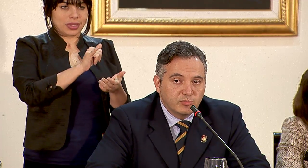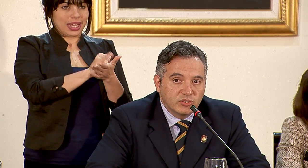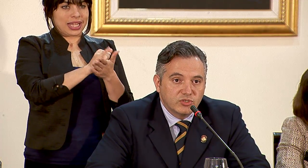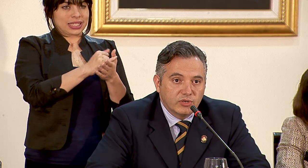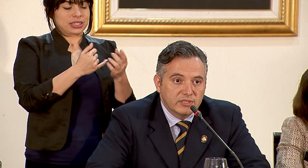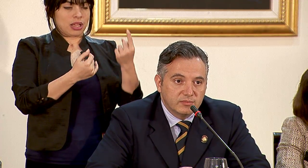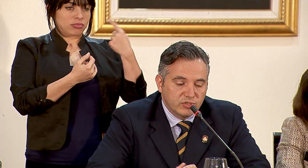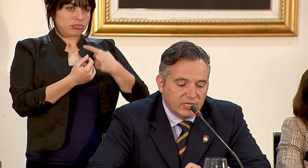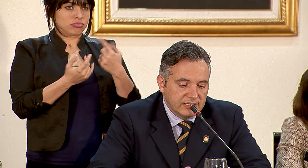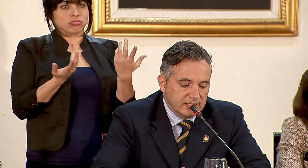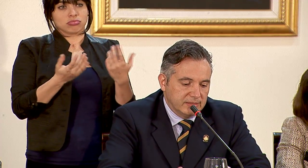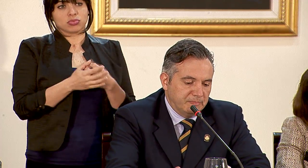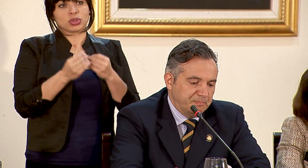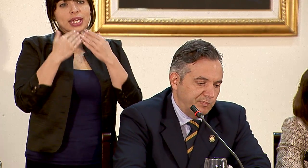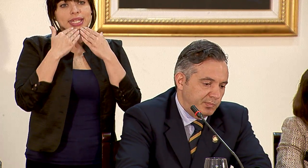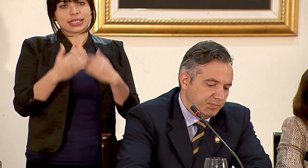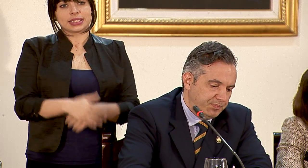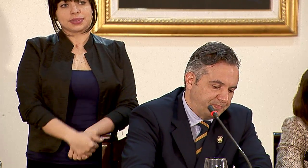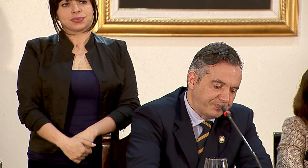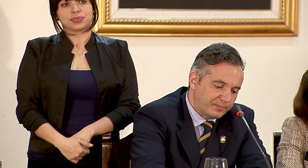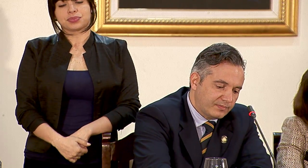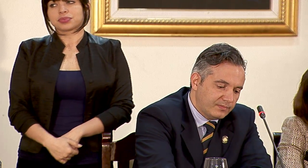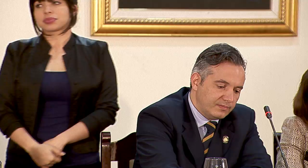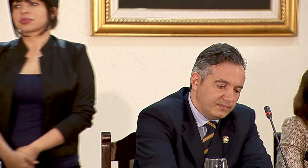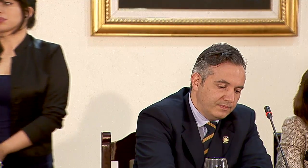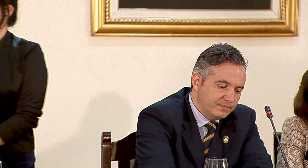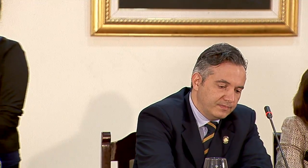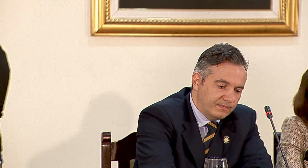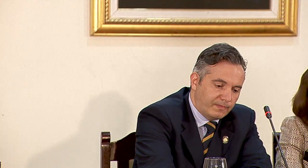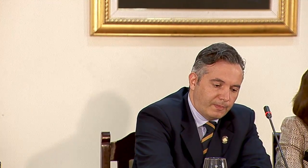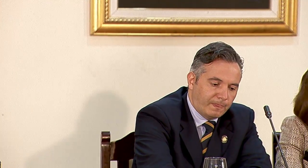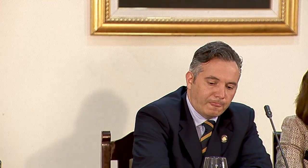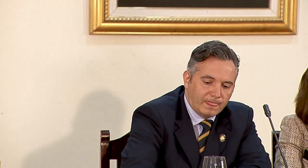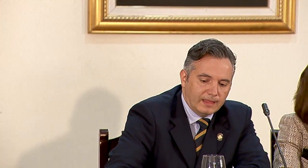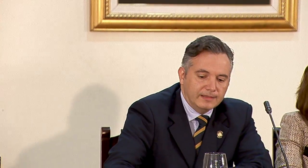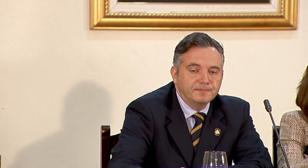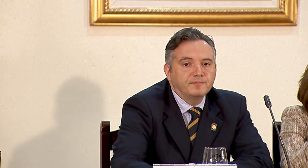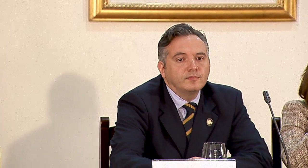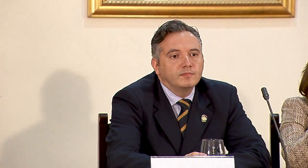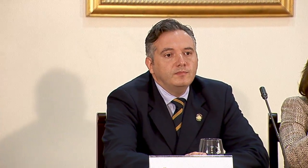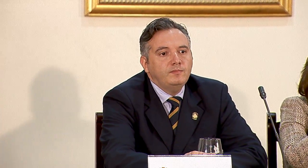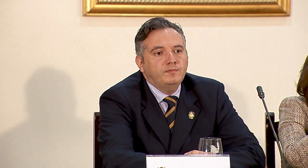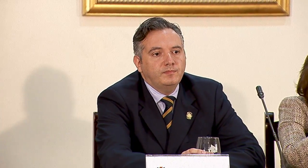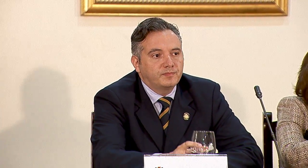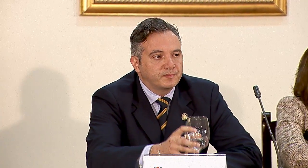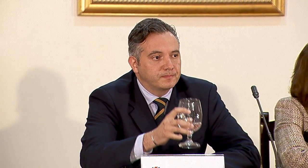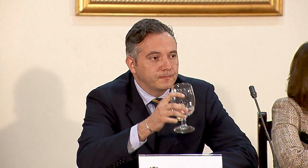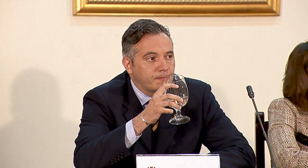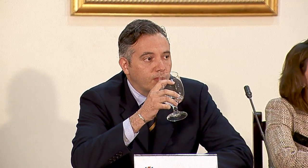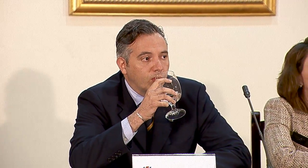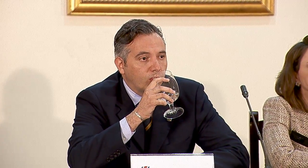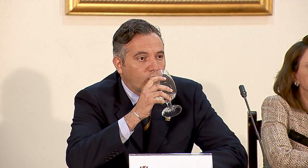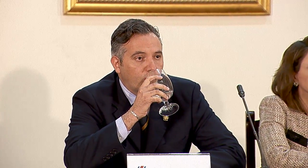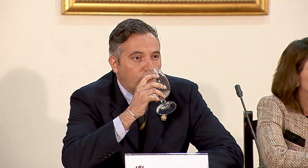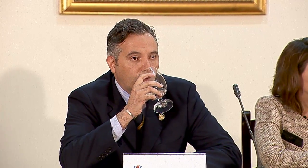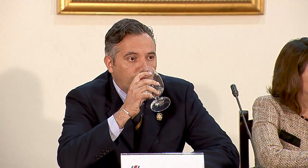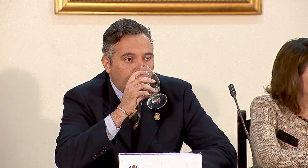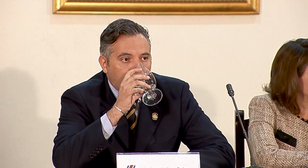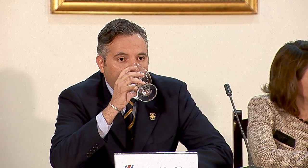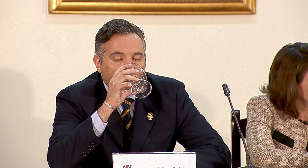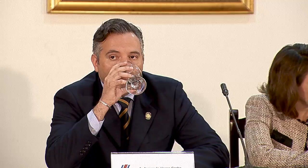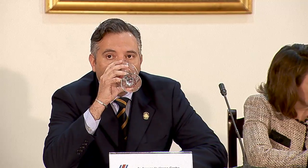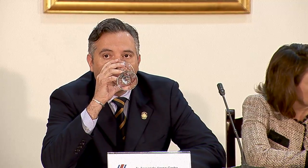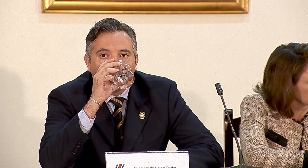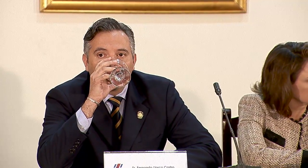disposiciones. Muchas gracias. Gracias al señor Ministro Yorca. Escucharemos ahora al señor Ministro de Comunicación, don